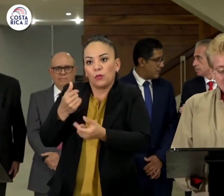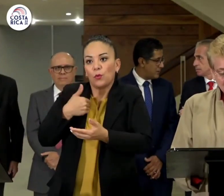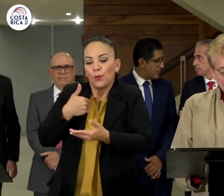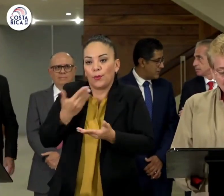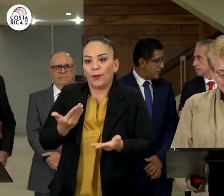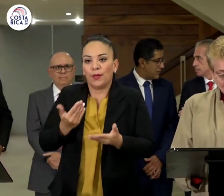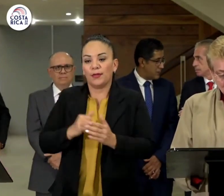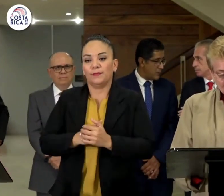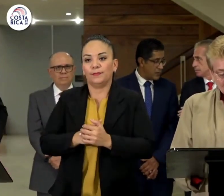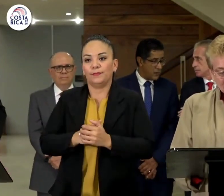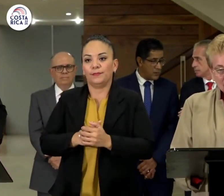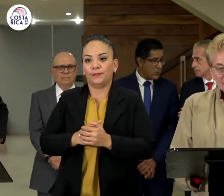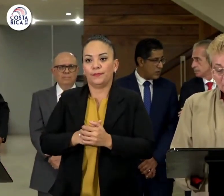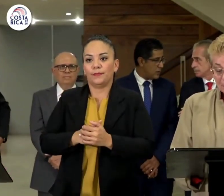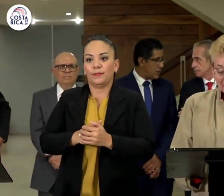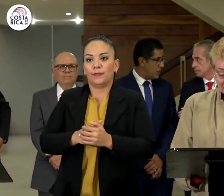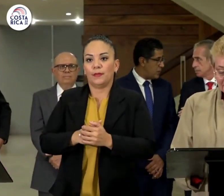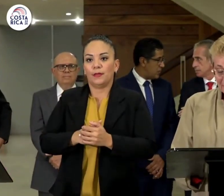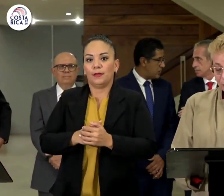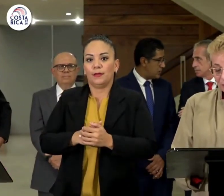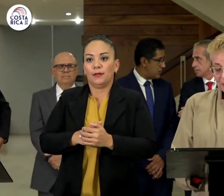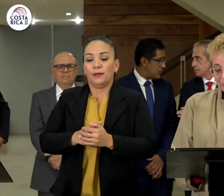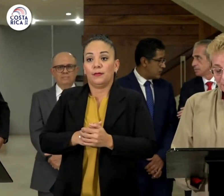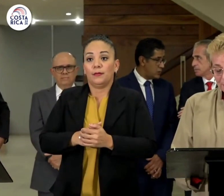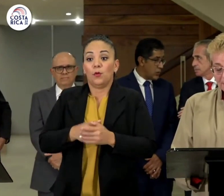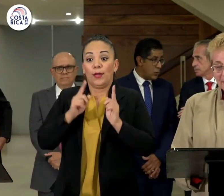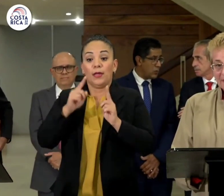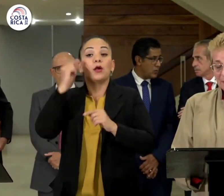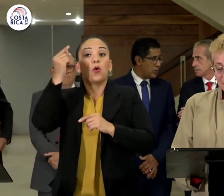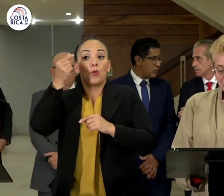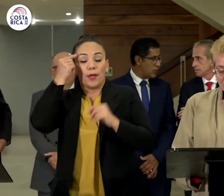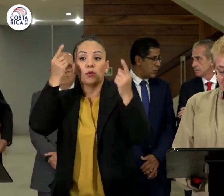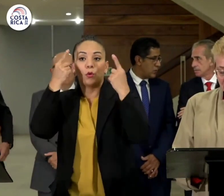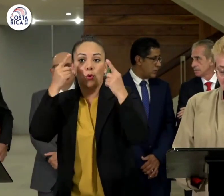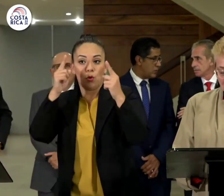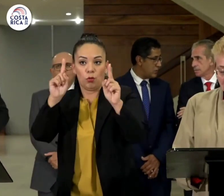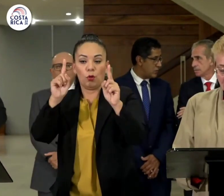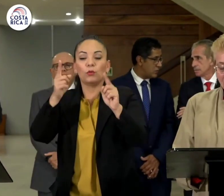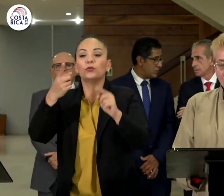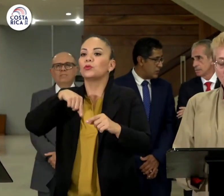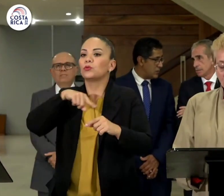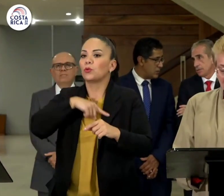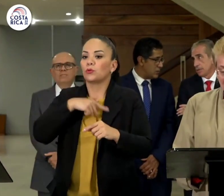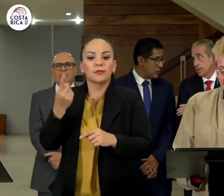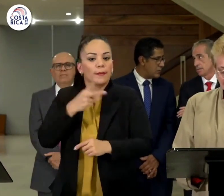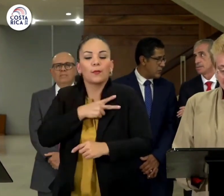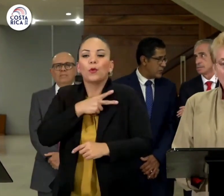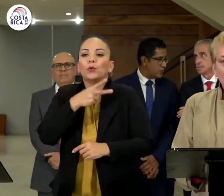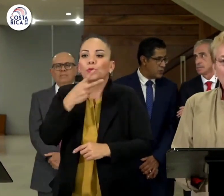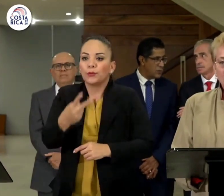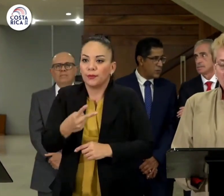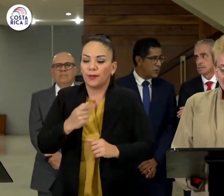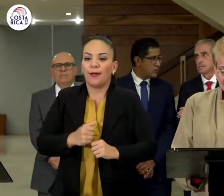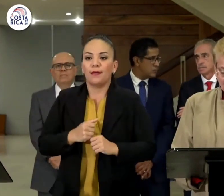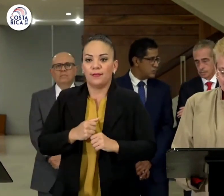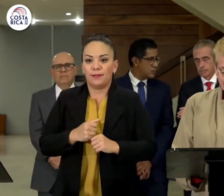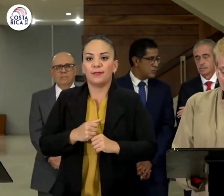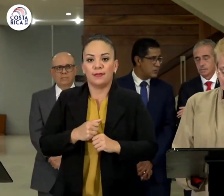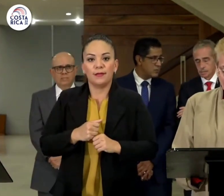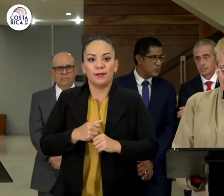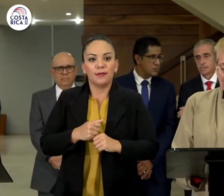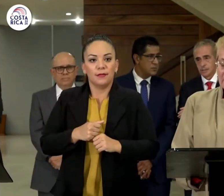El espacio se logró por parte del Ejecutivo, ¿verdad? Siempre hemos tenido la voluntad de hacerlo para honrar